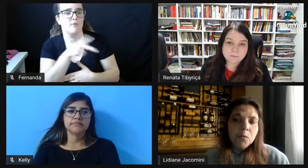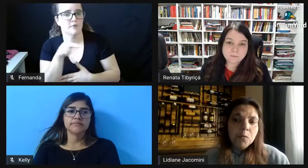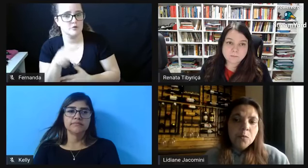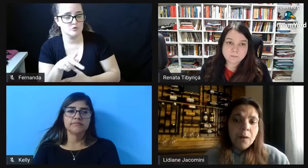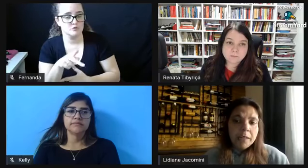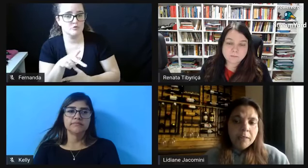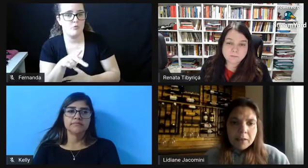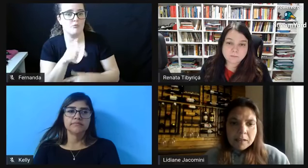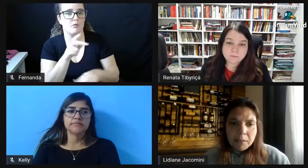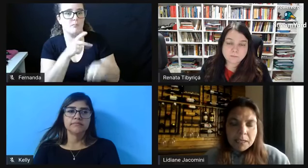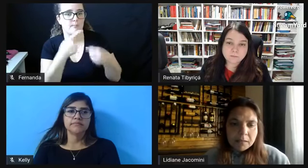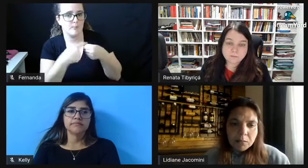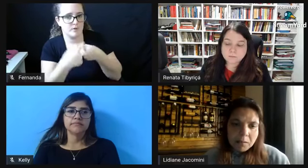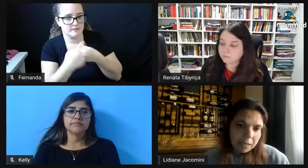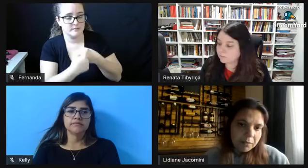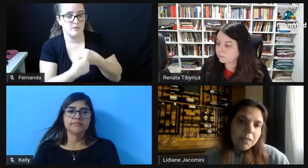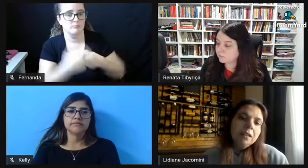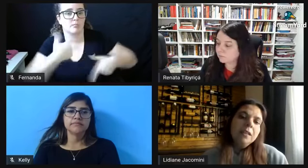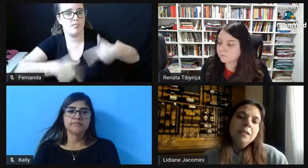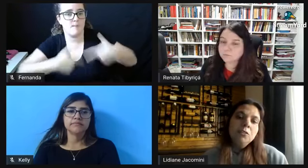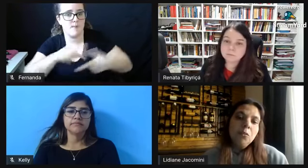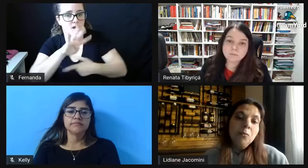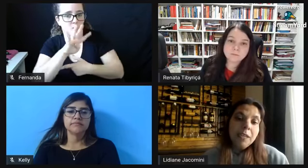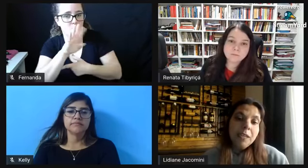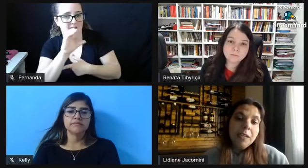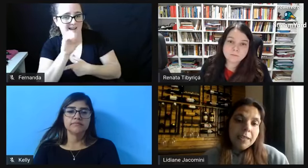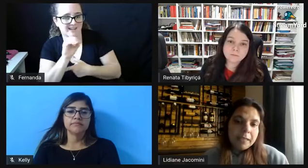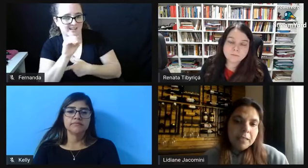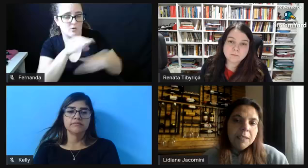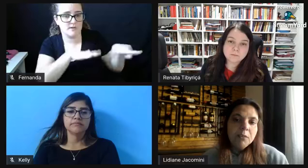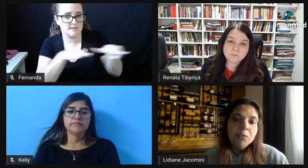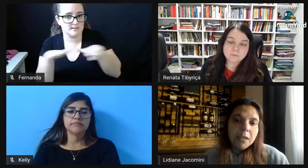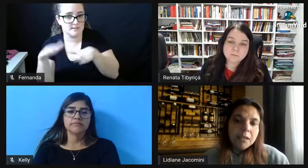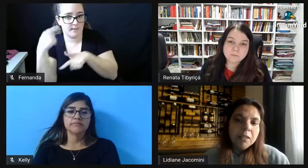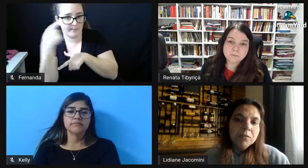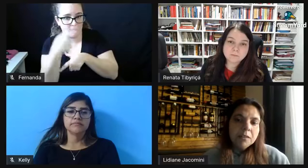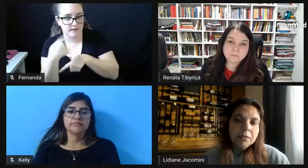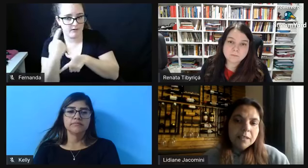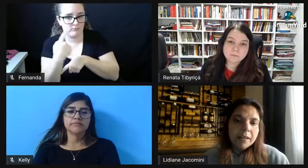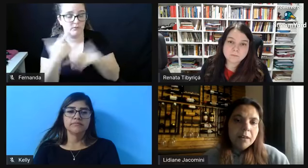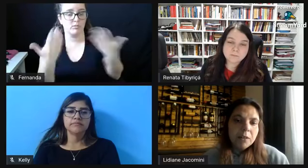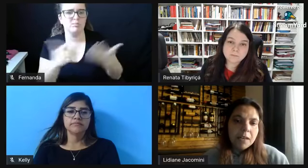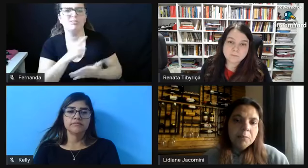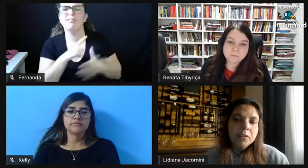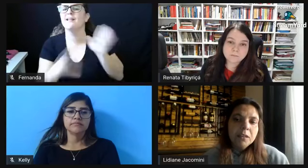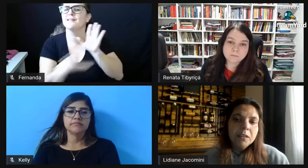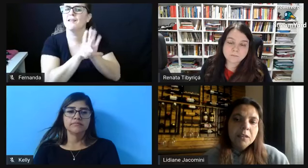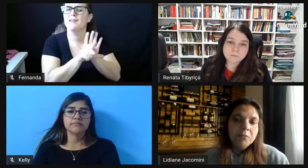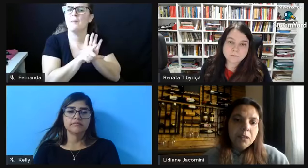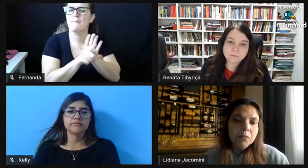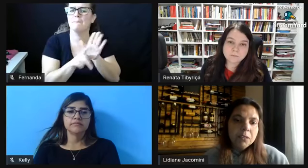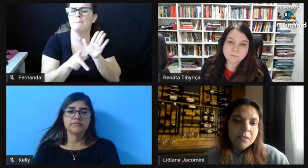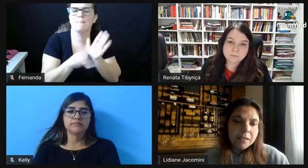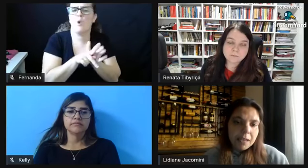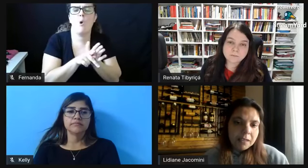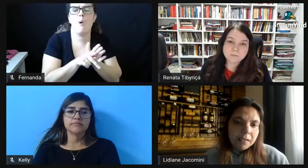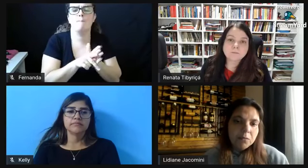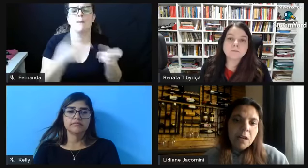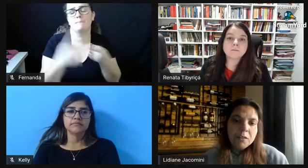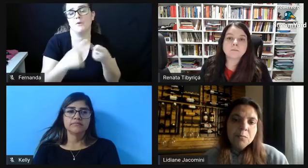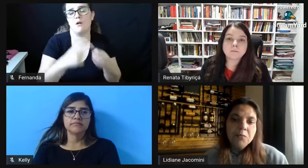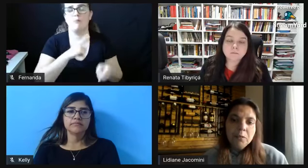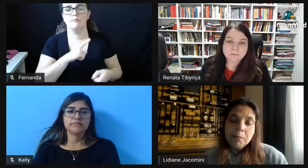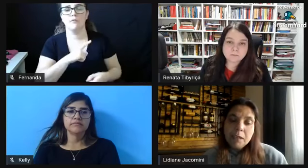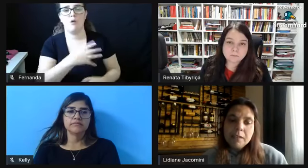edital, dedico 40 horas semanais ao trabalho. Existe alguma lei que me dê o direito à redução dessa carga horária por ter um filho com deficiência?